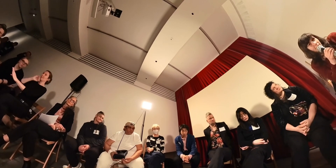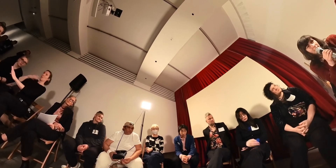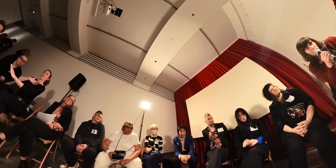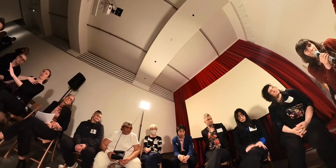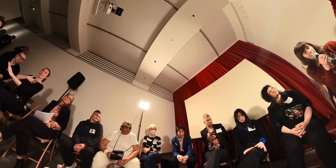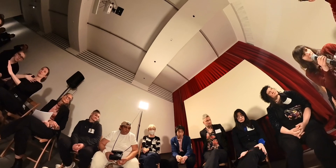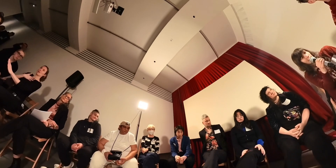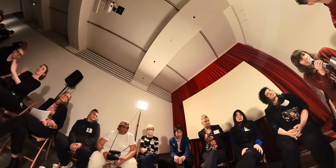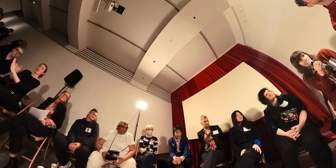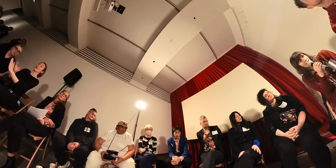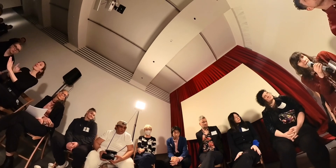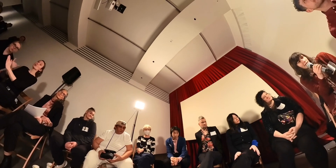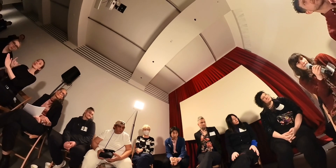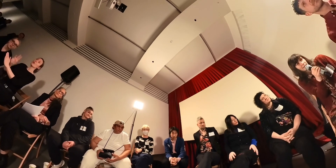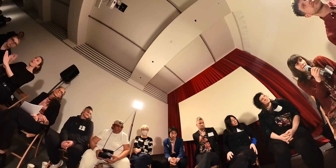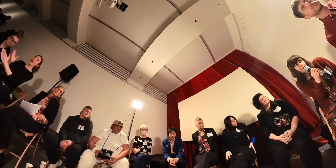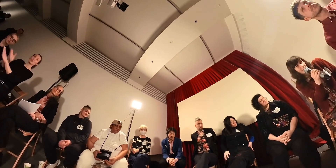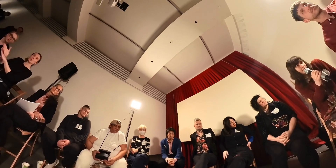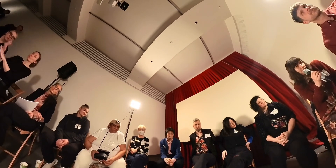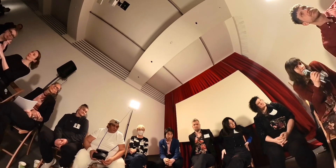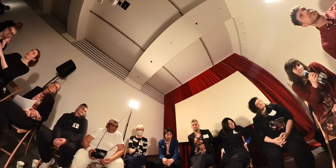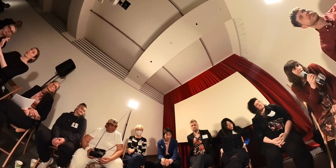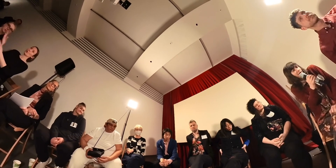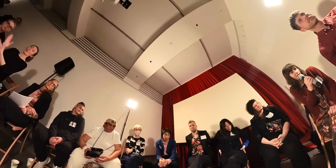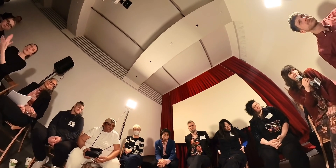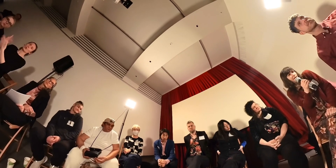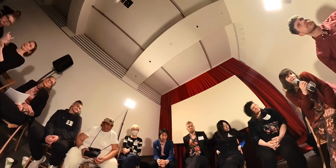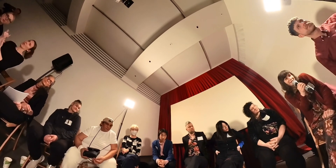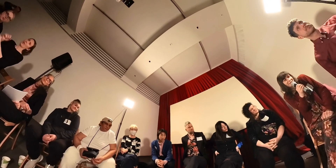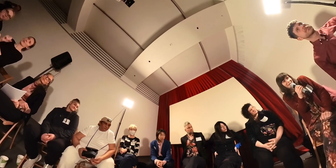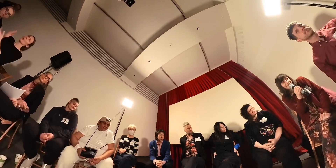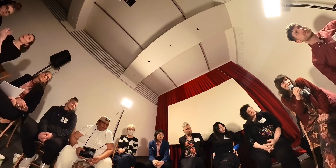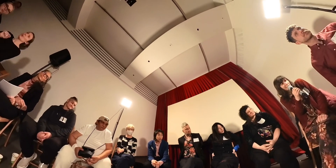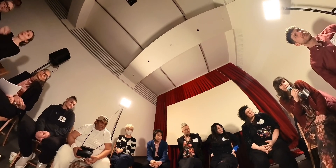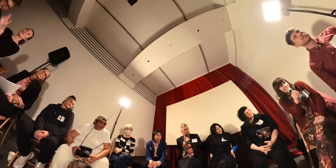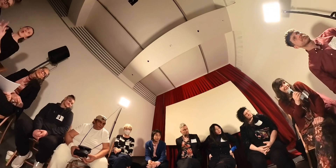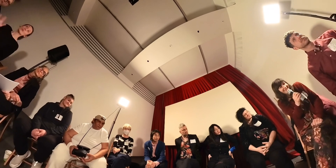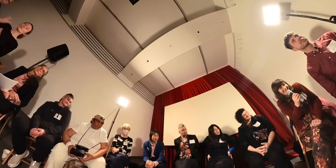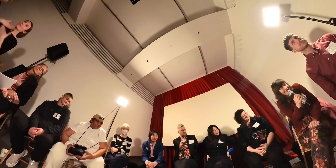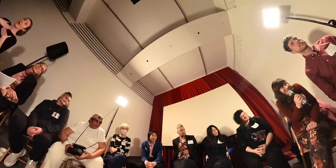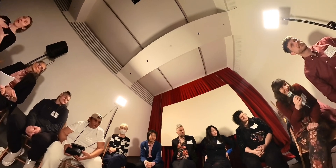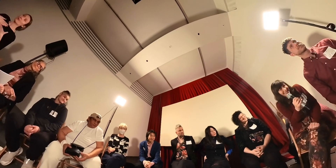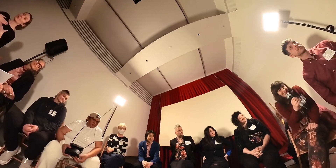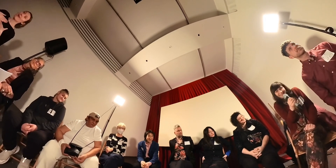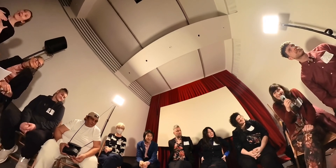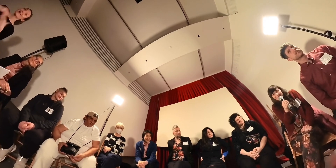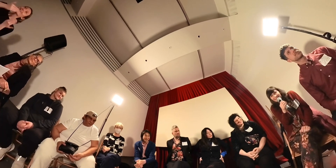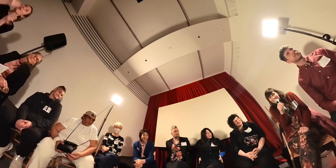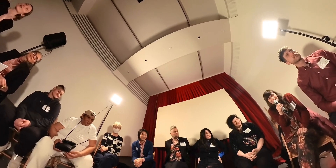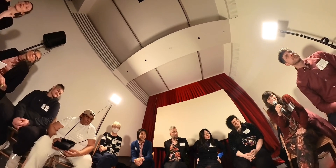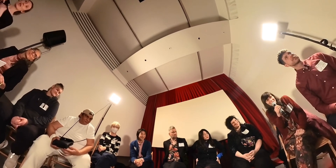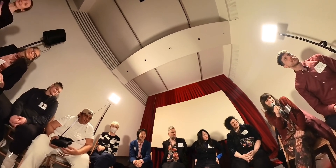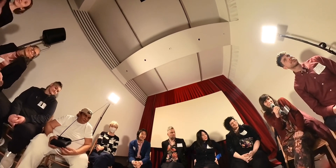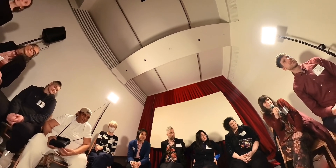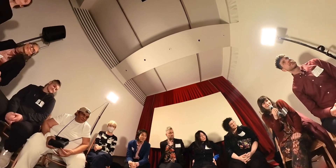třeba už standardní, některý je nestandardní. Já si ráda někdy v galerii sednu, někdy